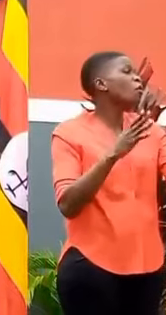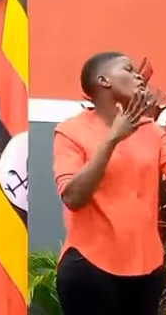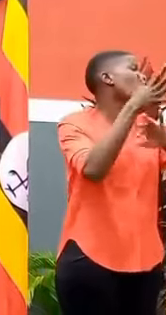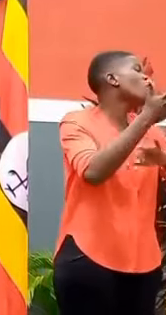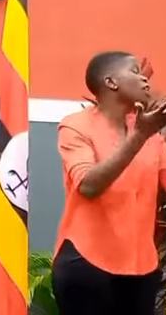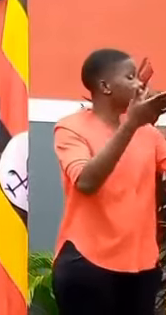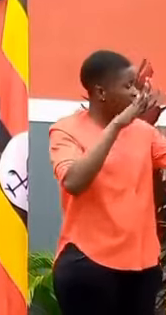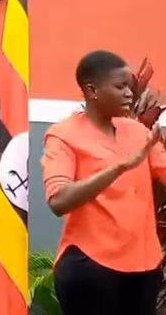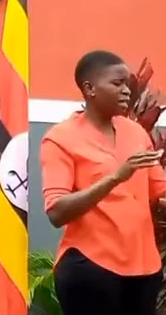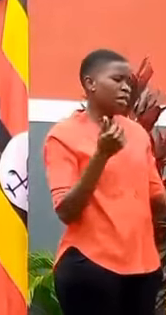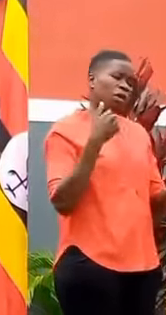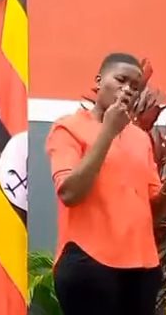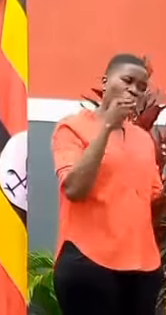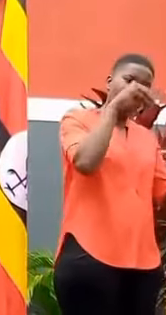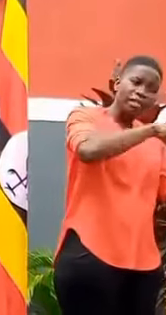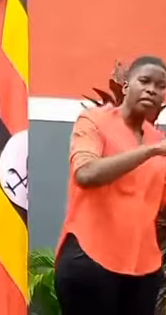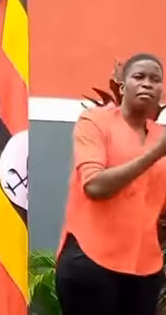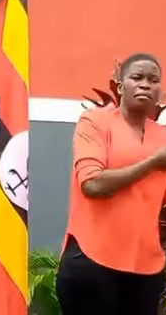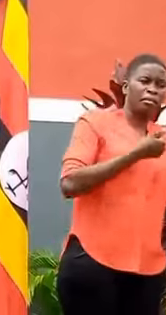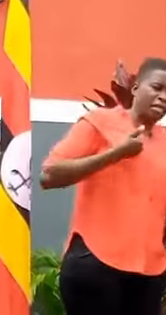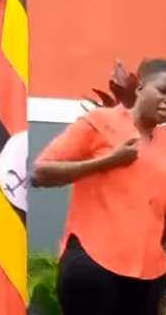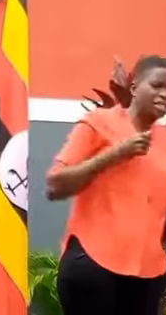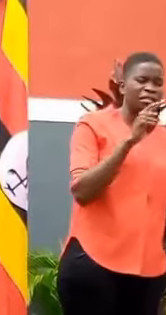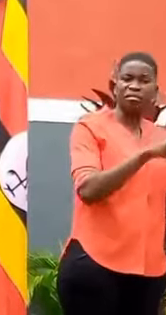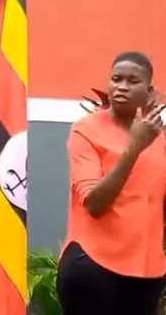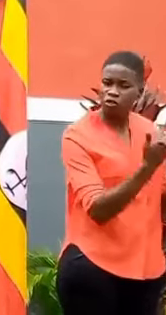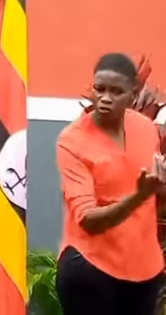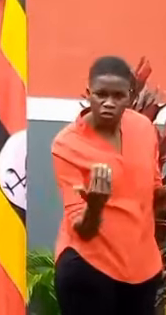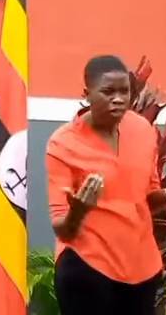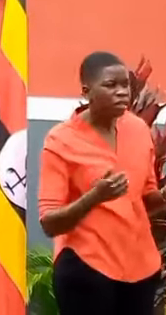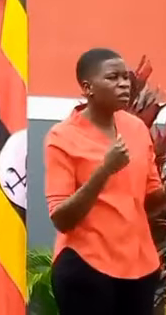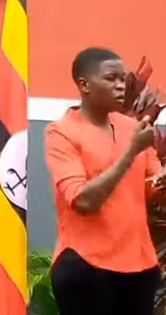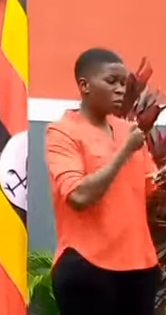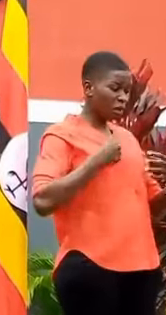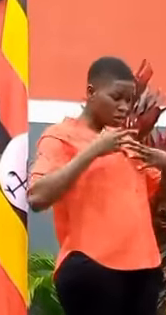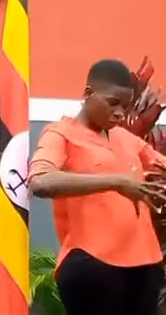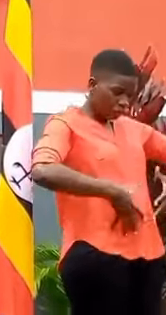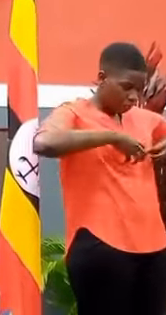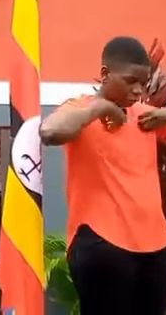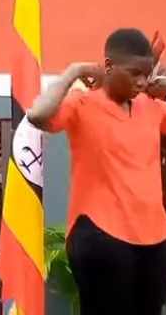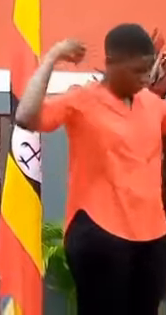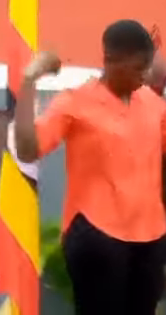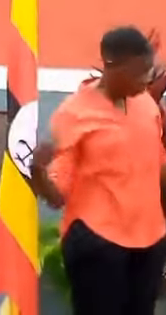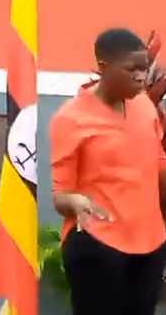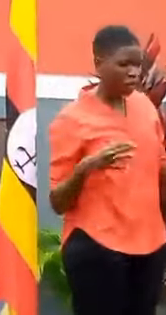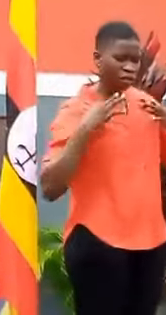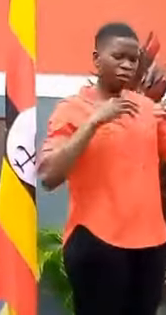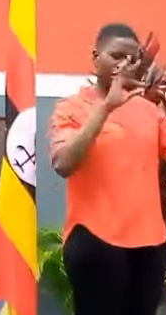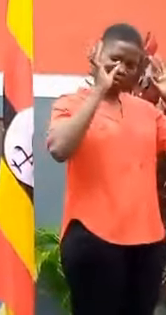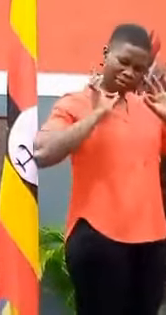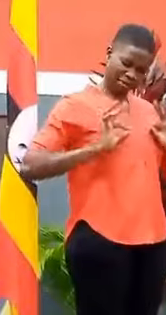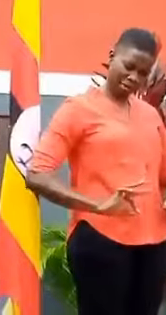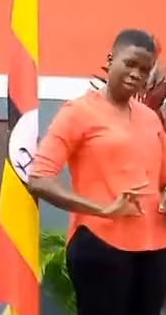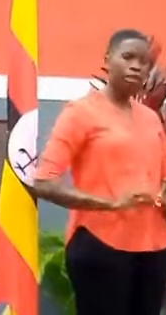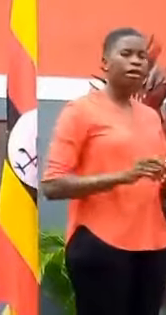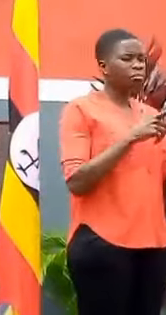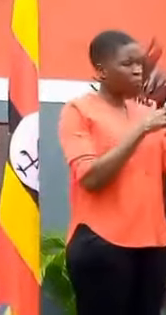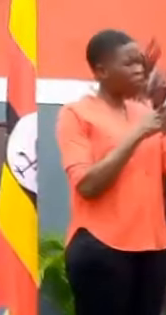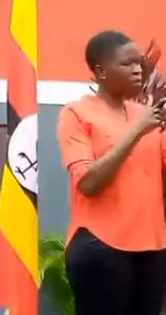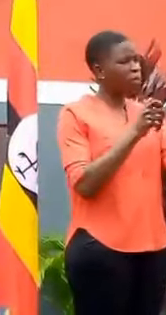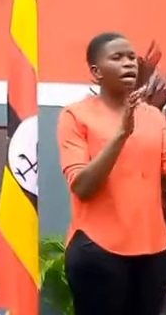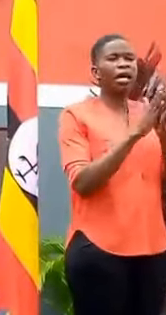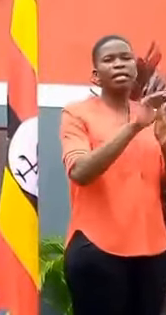muli abakyala n'abaana be baayambula engoye zonna ne babasiba akandooya ne babakuba amasasi ne